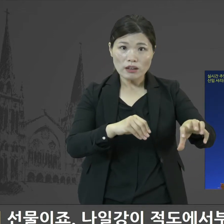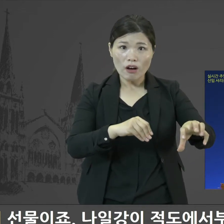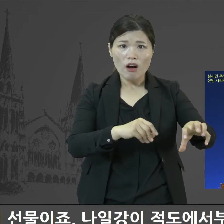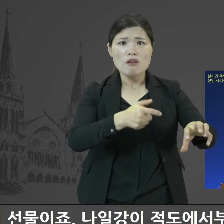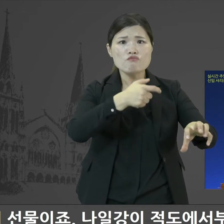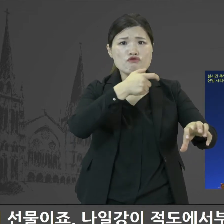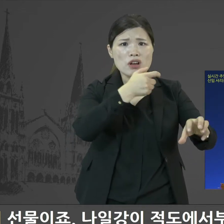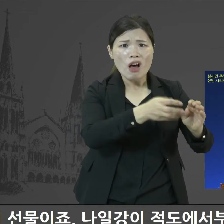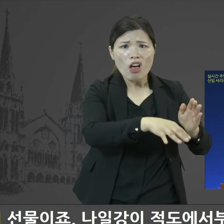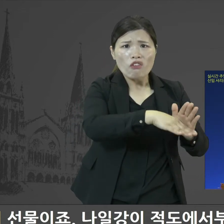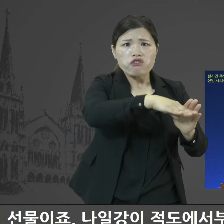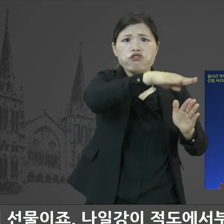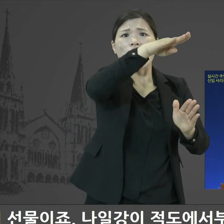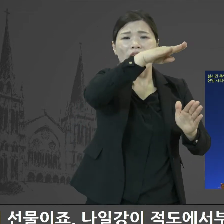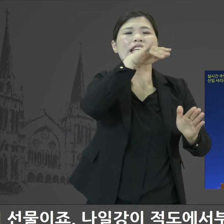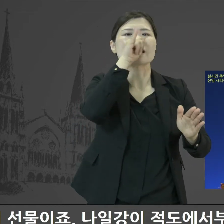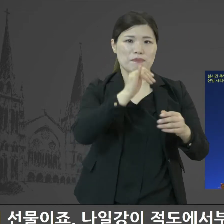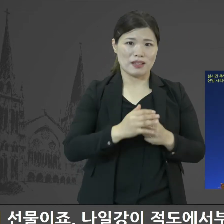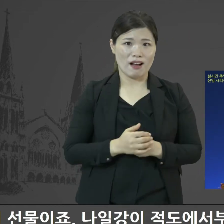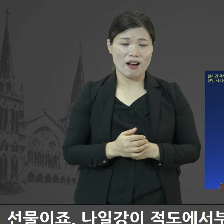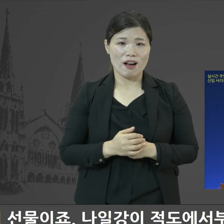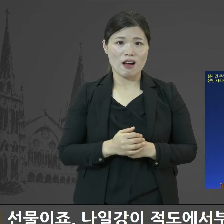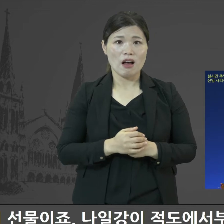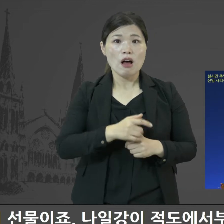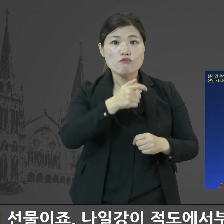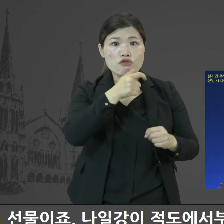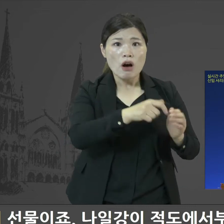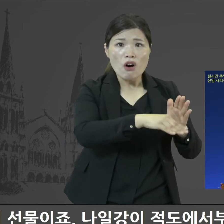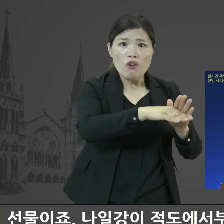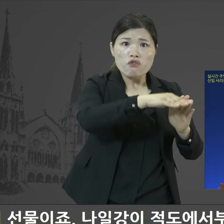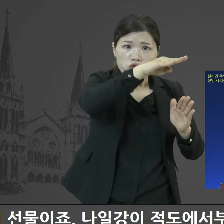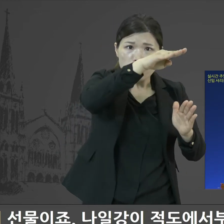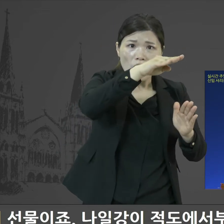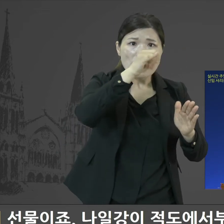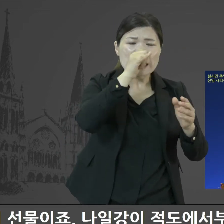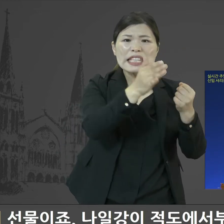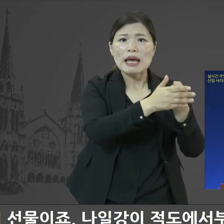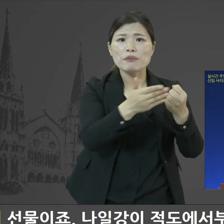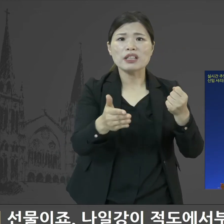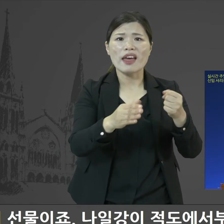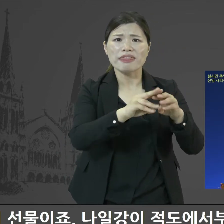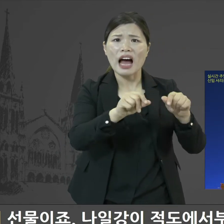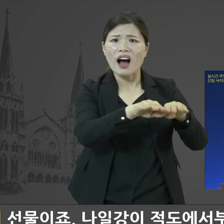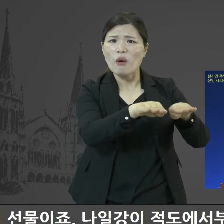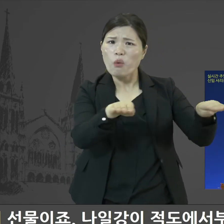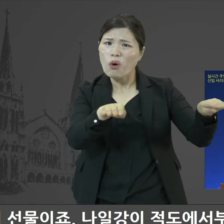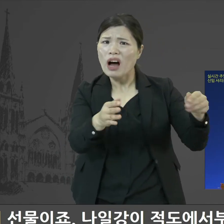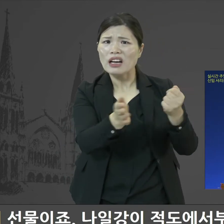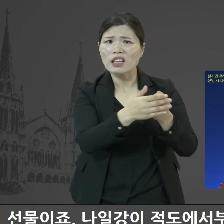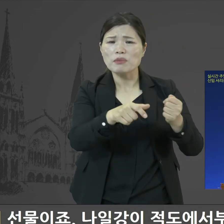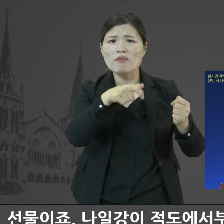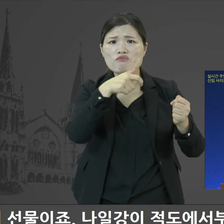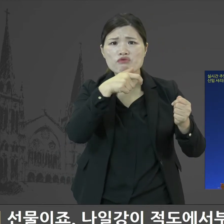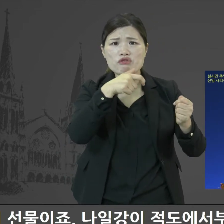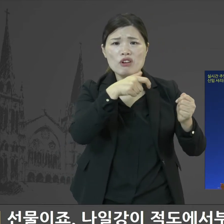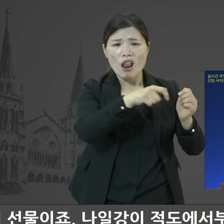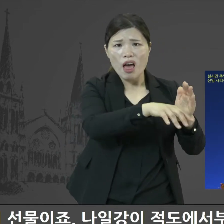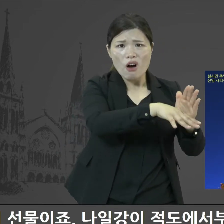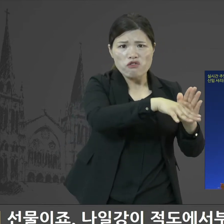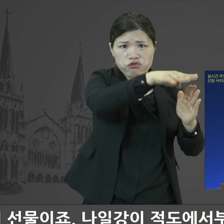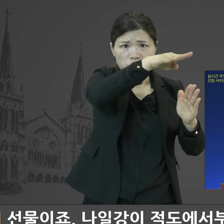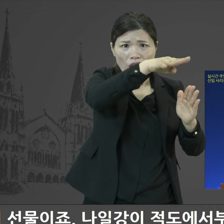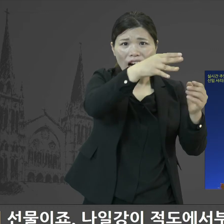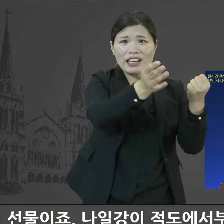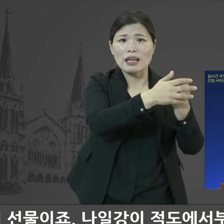범람하게 되는데요, 물이 범람하면 이게 평야지대이기 때문에 물이 범람을 하면 그곳에 농업하기에